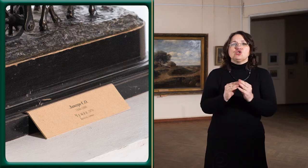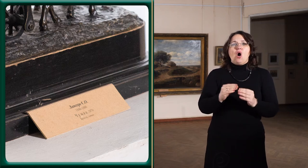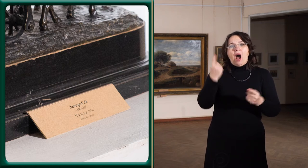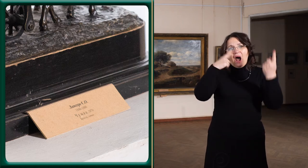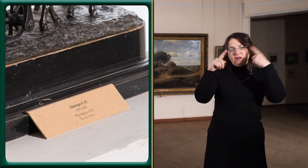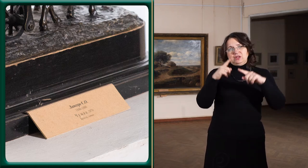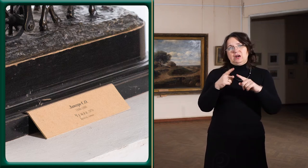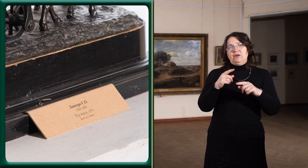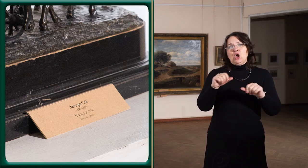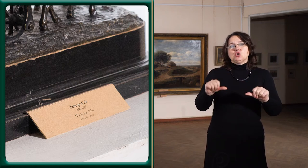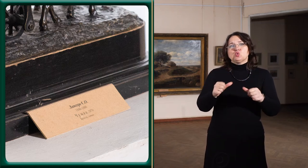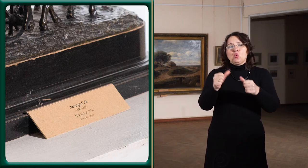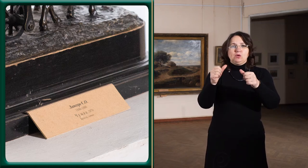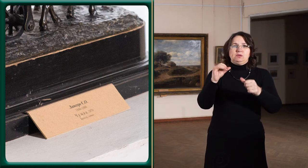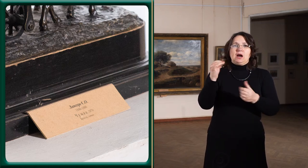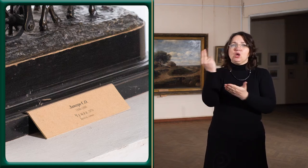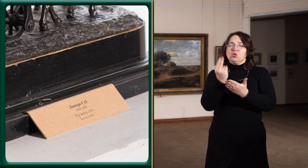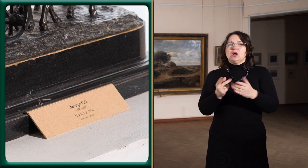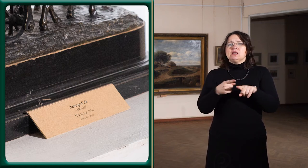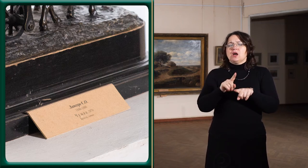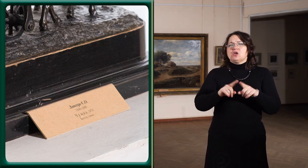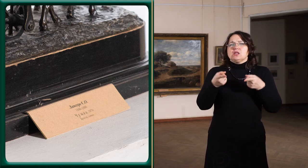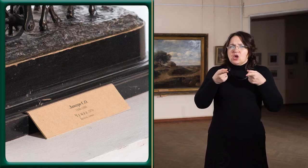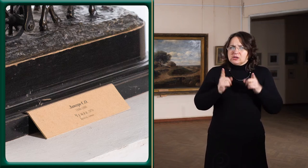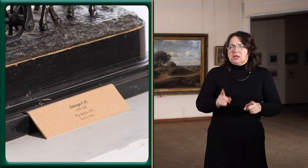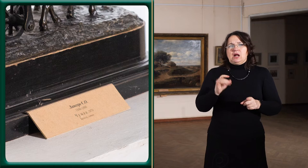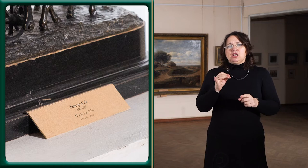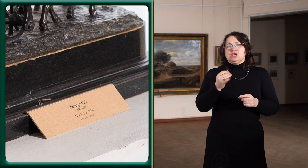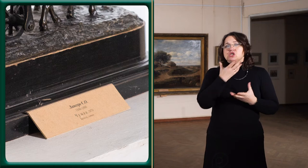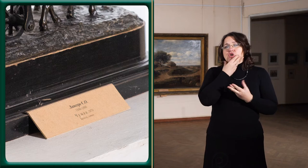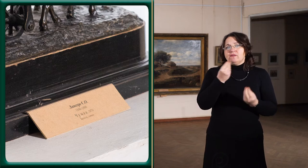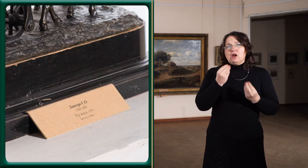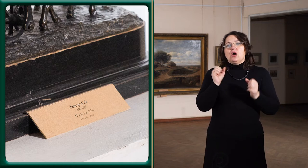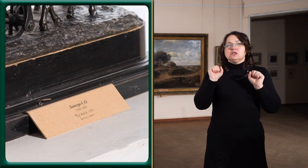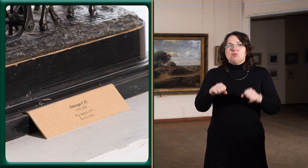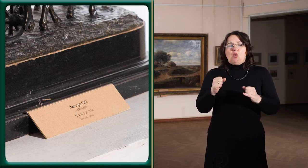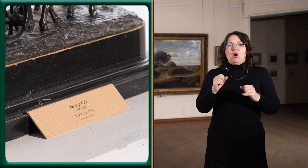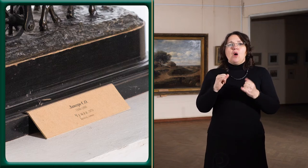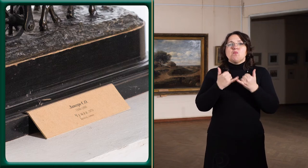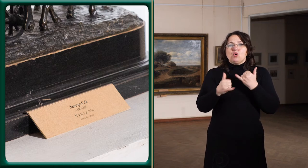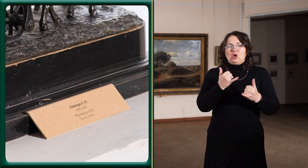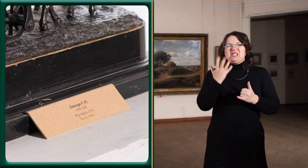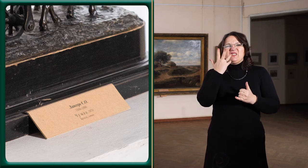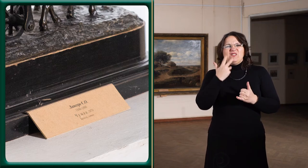художника. Настолько досконально и совершенно он смог в бронзе, цветном металле, а бронза – это сплав меди и